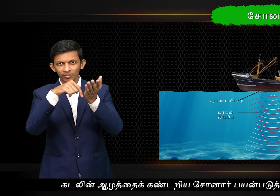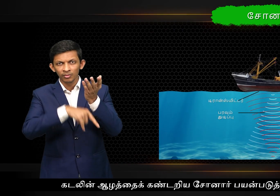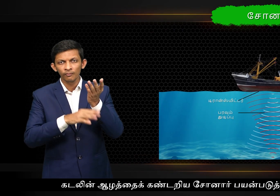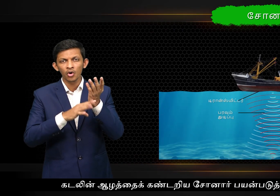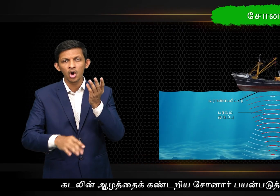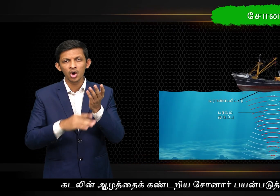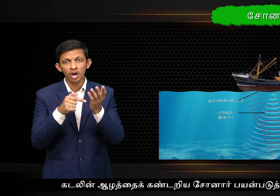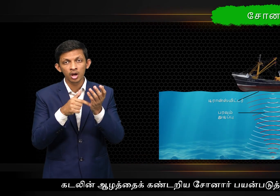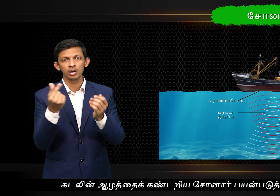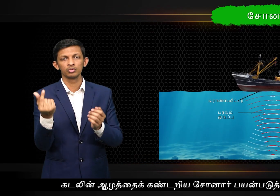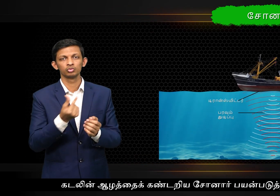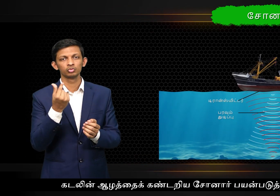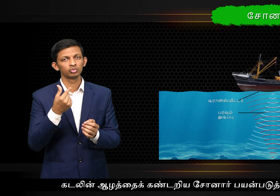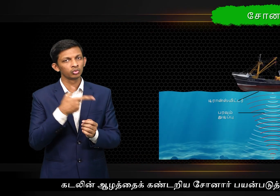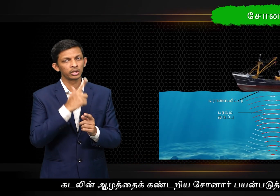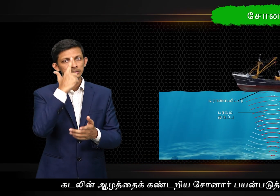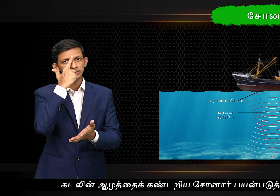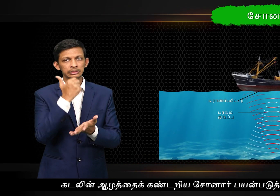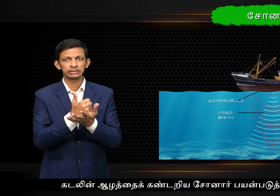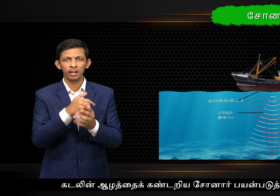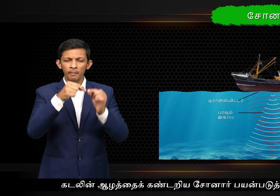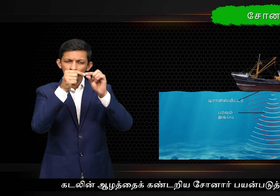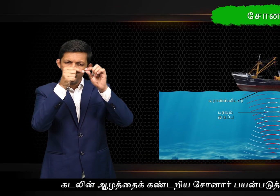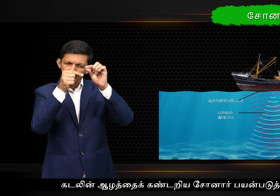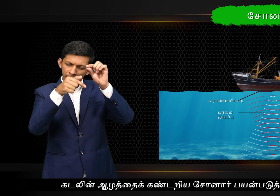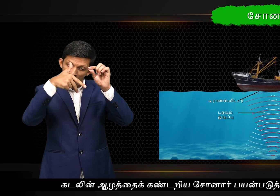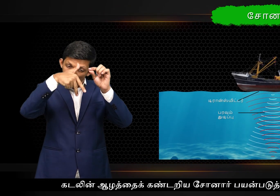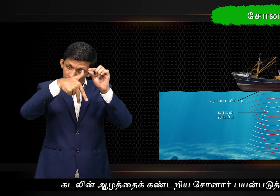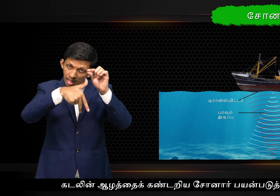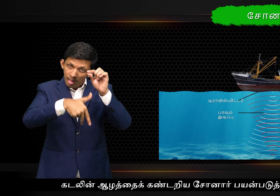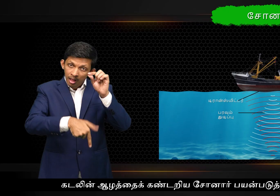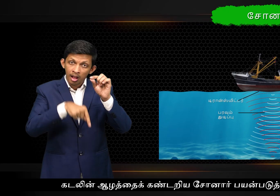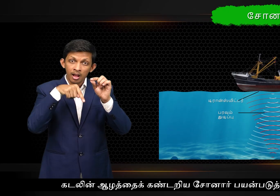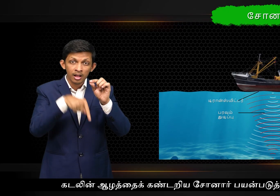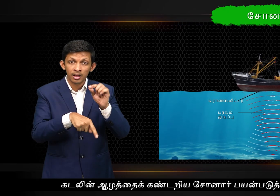கடலின் ஆழத்தை கண்டறிய சோனார் பயன்படுத்தப்படுகிறது.